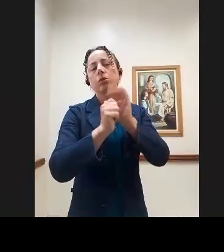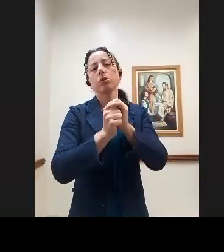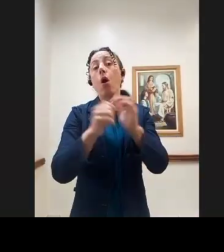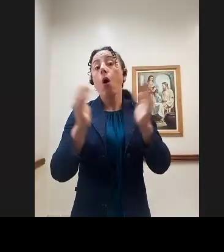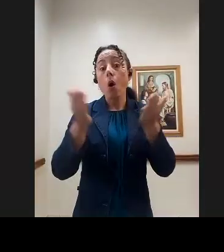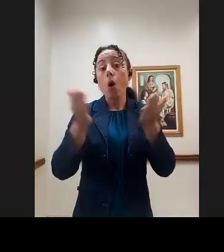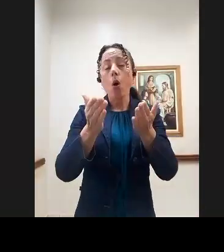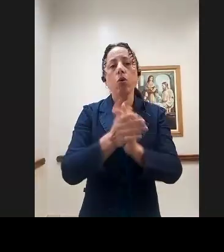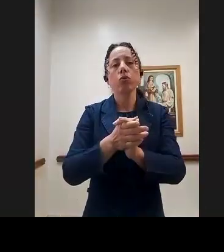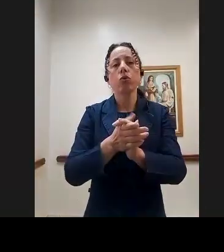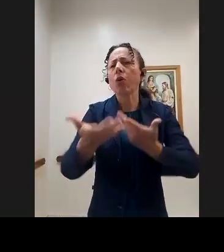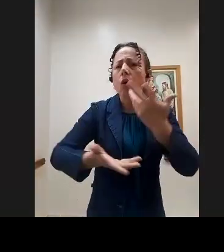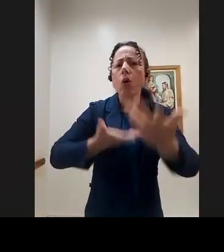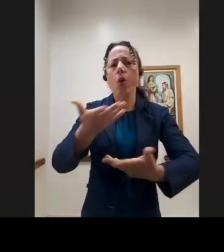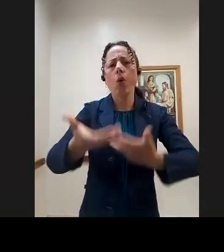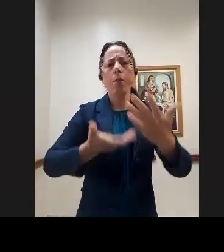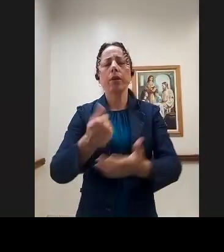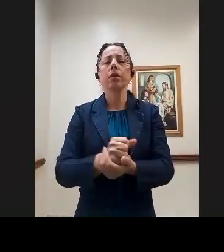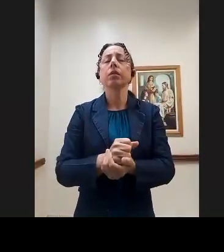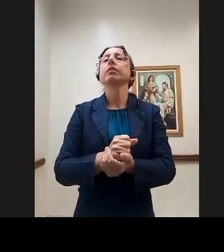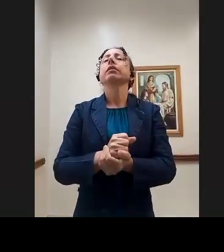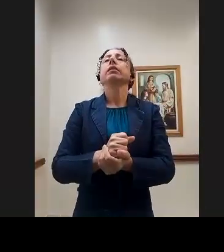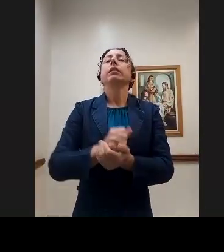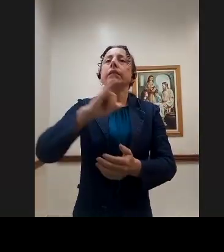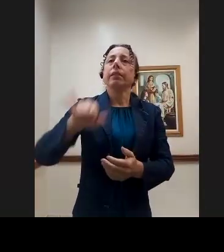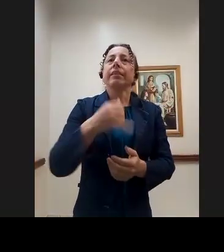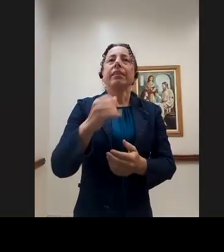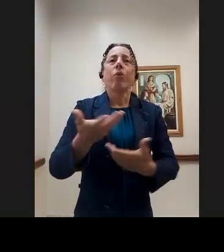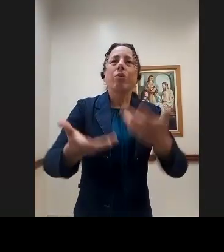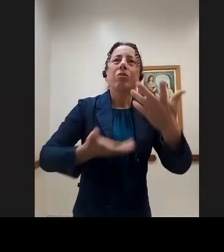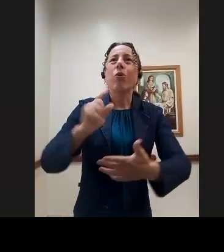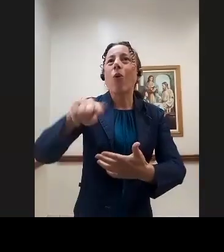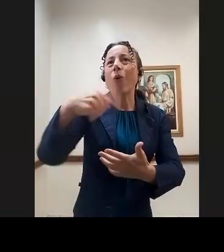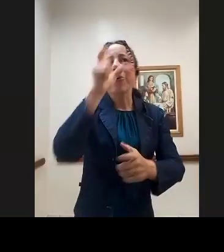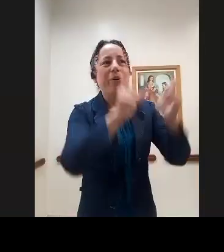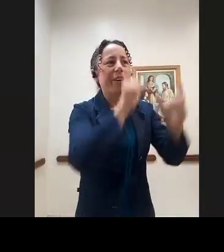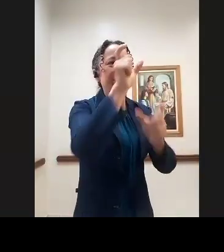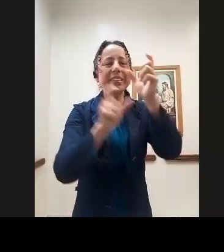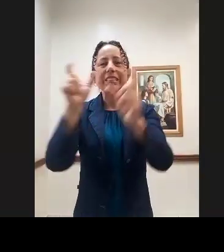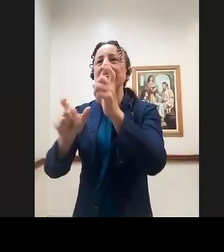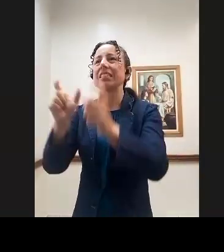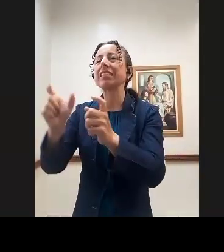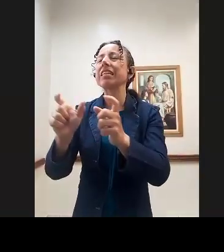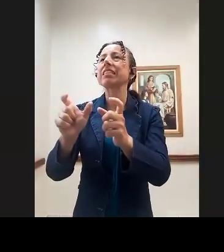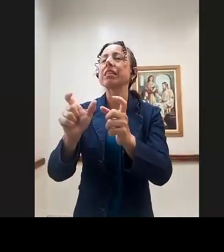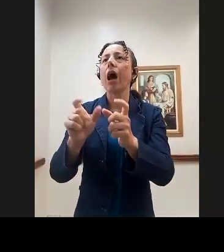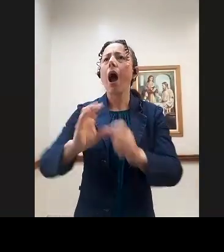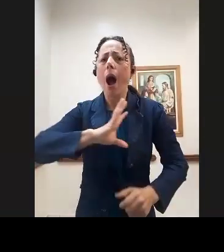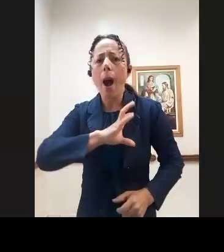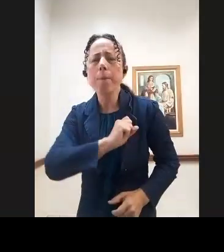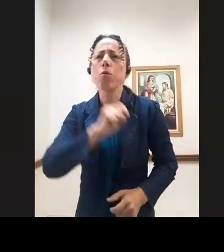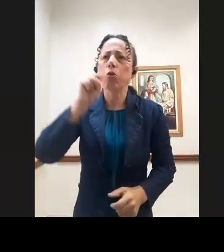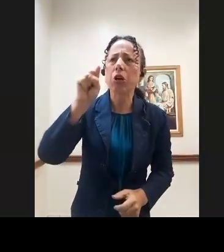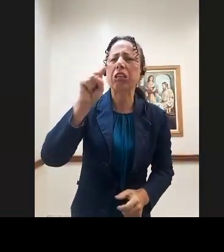em compartilhar isso com as outras pessoas, em sentir esse amor que o Pai Celestial tem por elas e